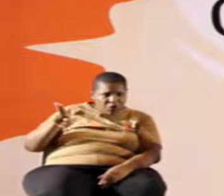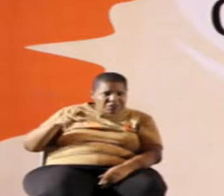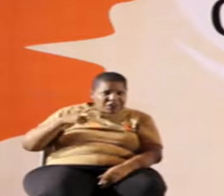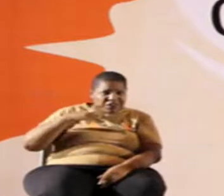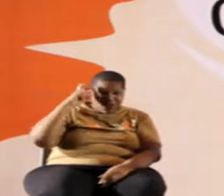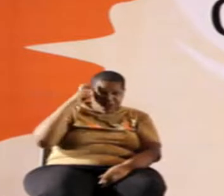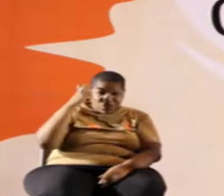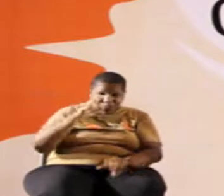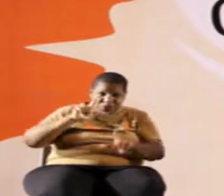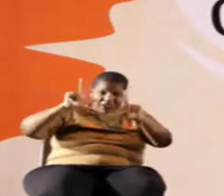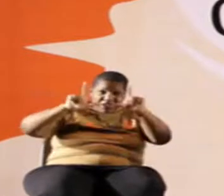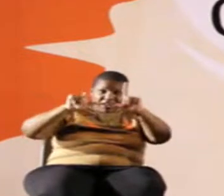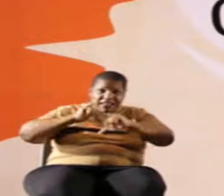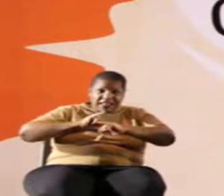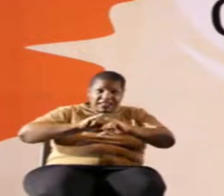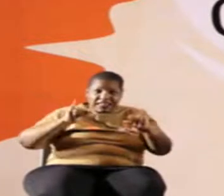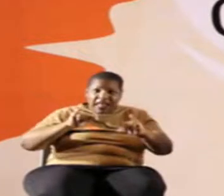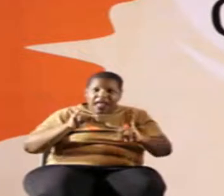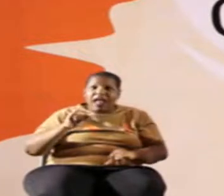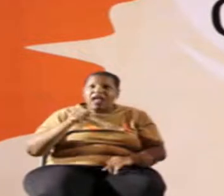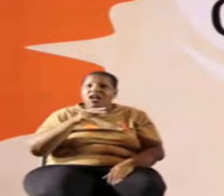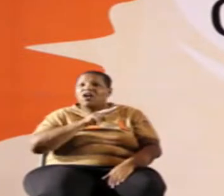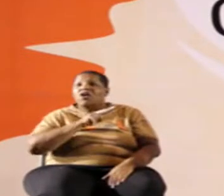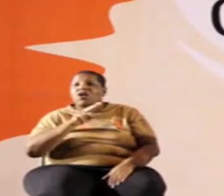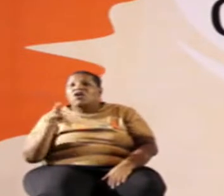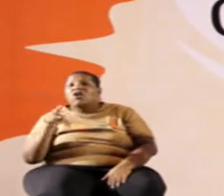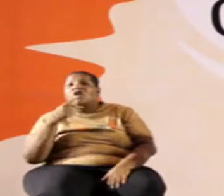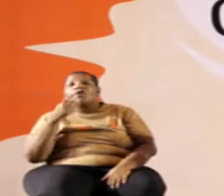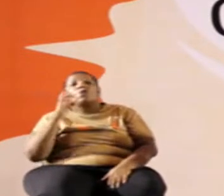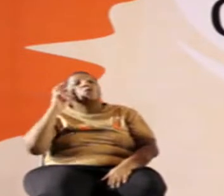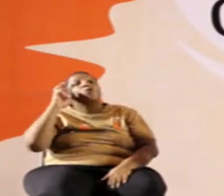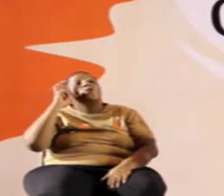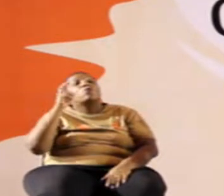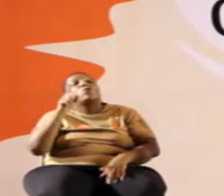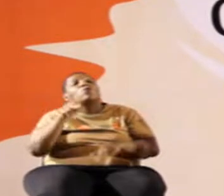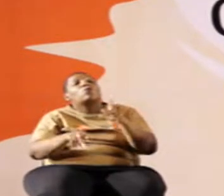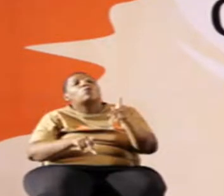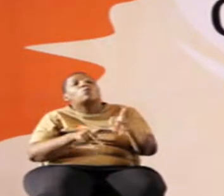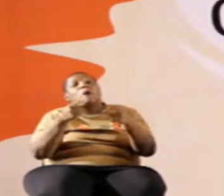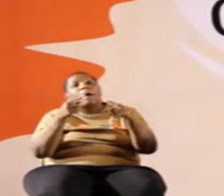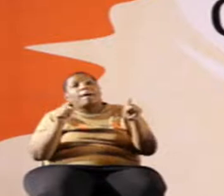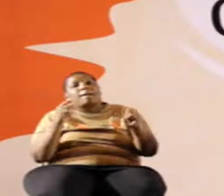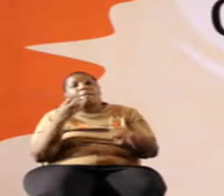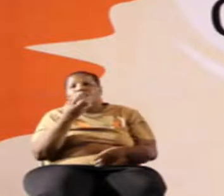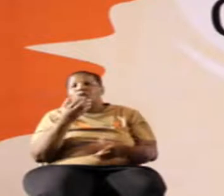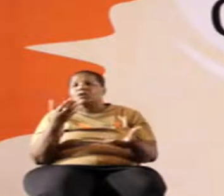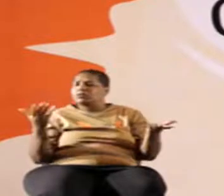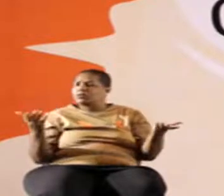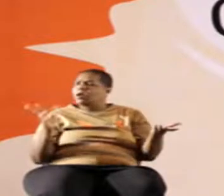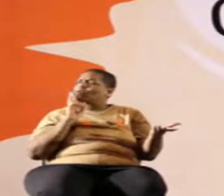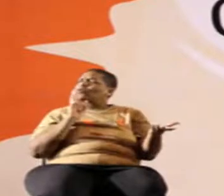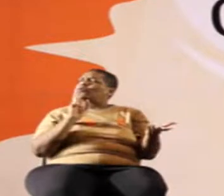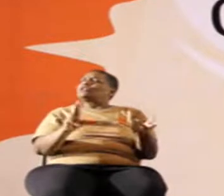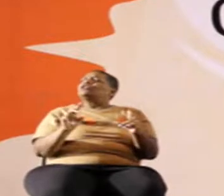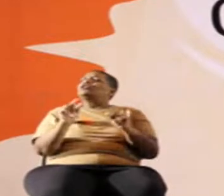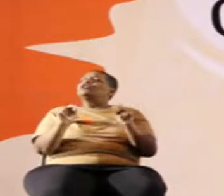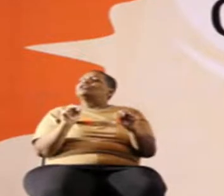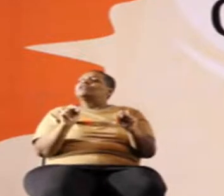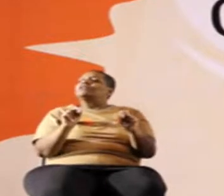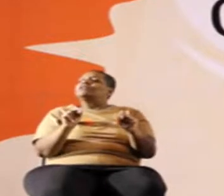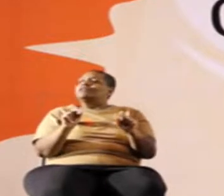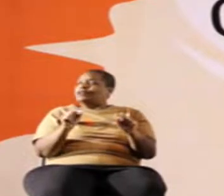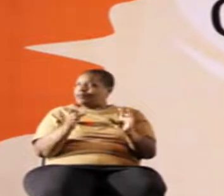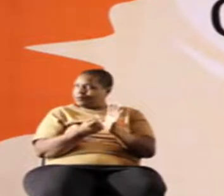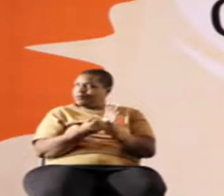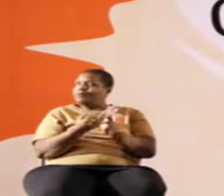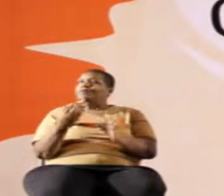cultura midiática e chamando e definindo o que era cultura popular brasileira, música popular brasileira, resultou em alguma coisa? Resultou em muitas